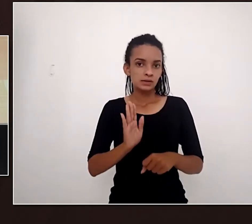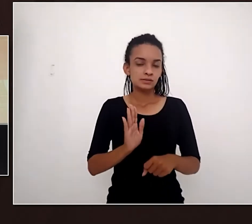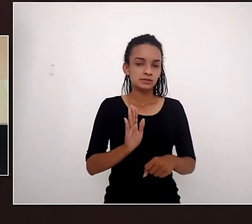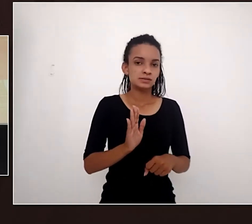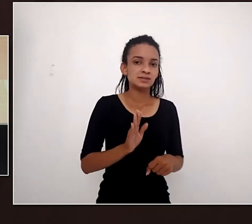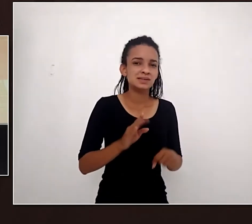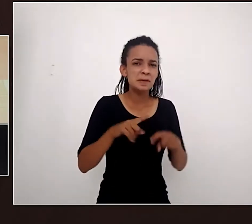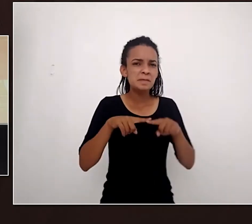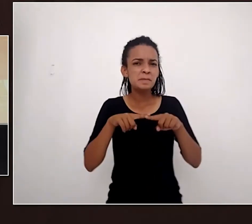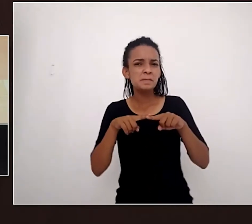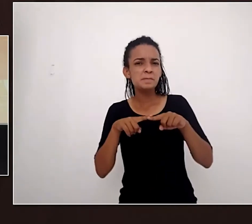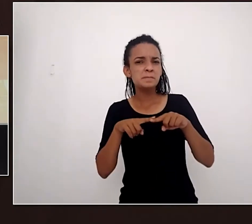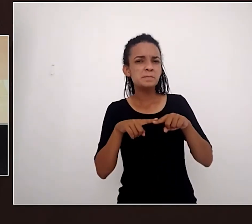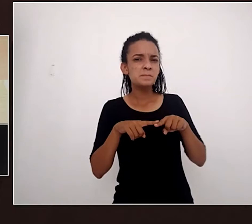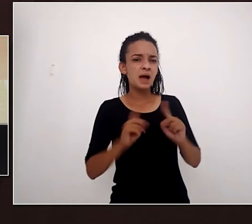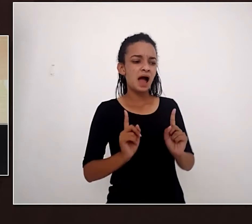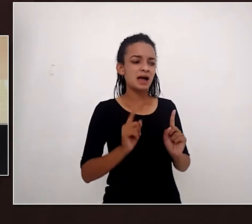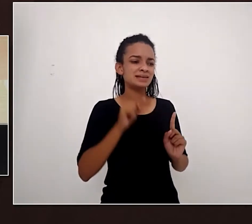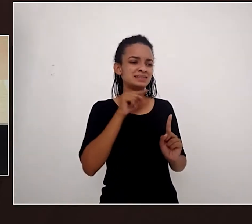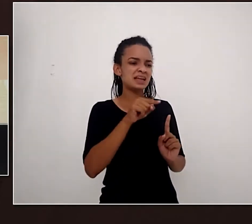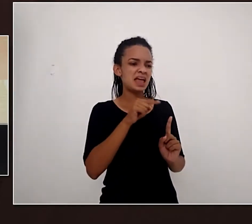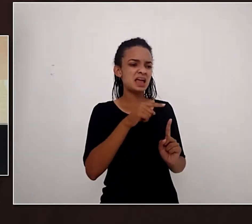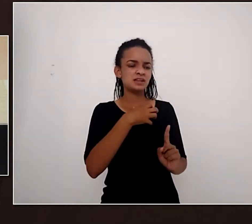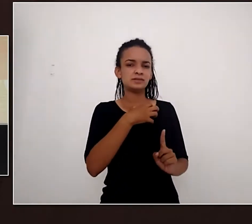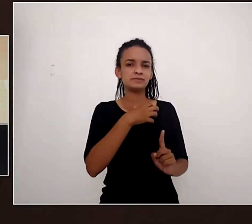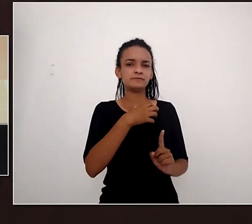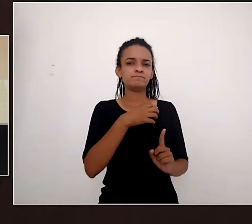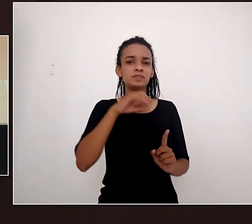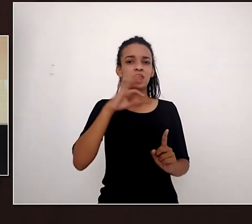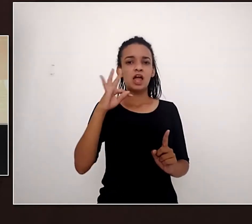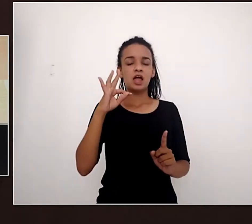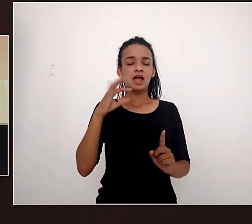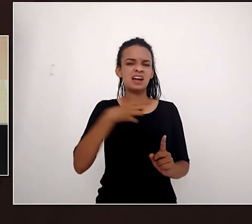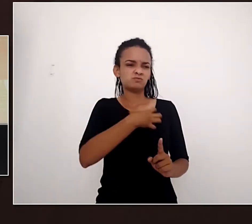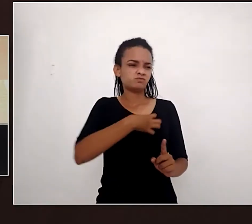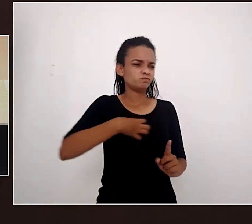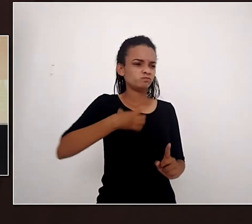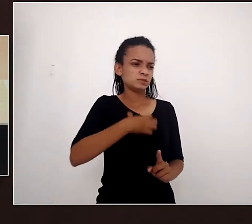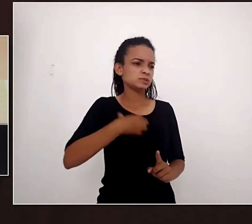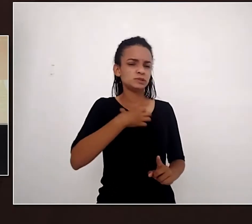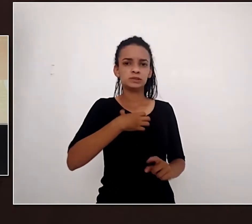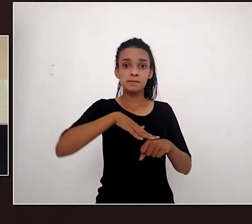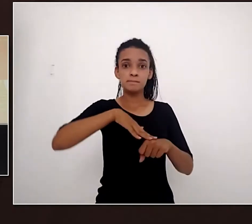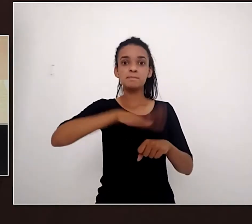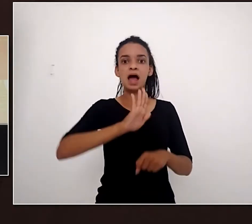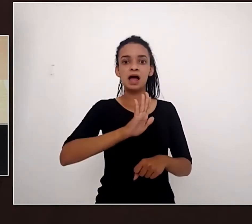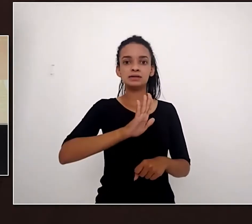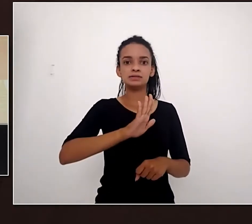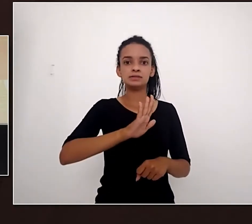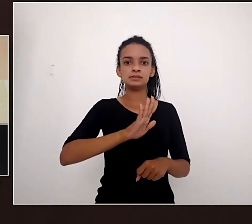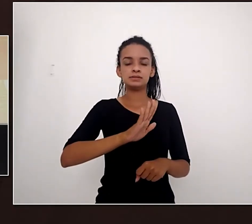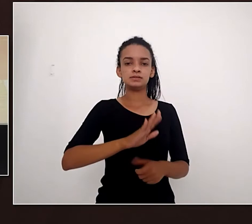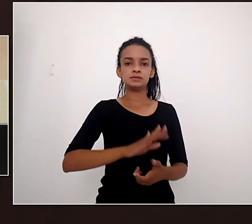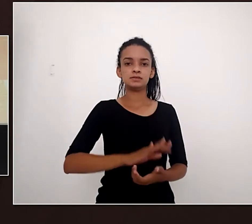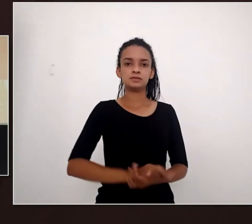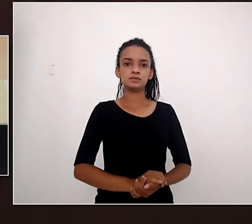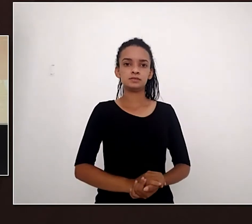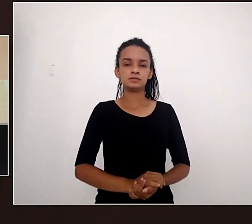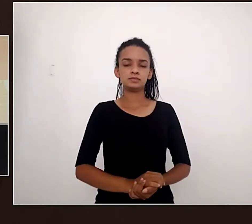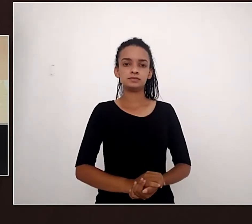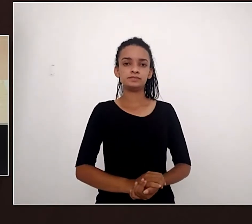ele tinha um temperamento totalmente diferente do pai e do irmão, né? Ele perseguiu os